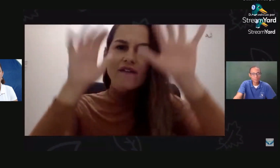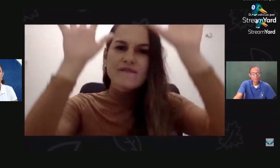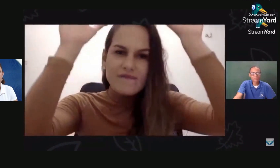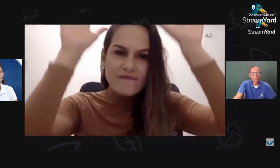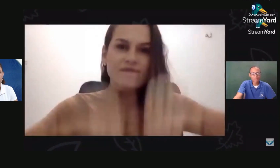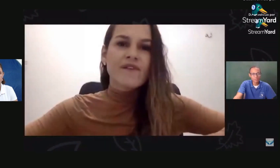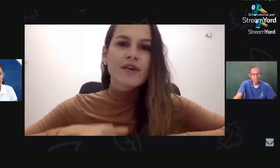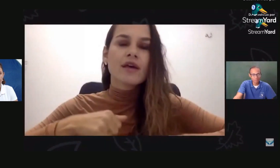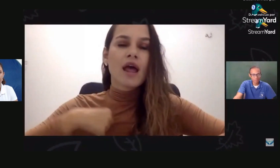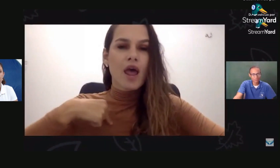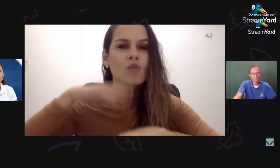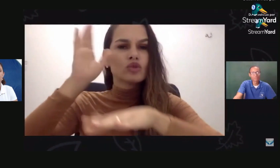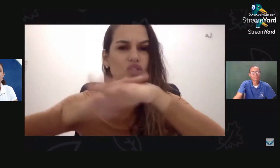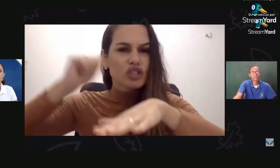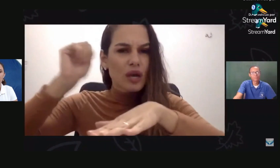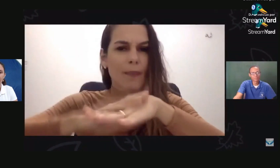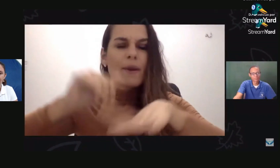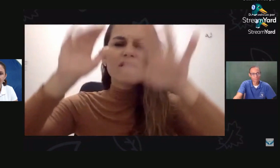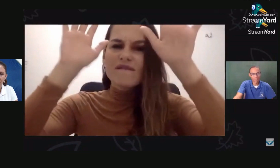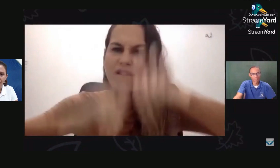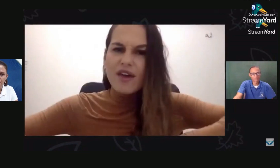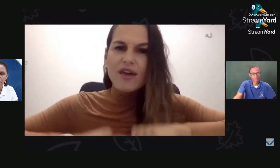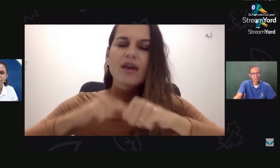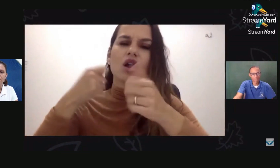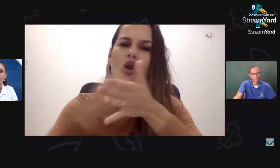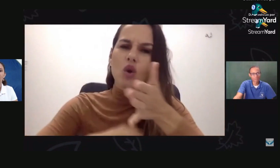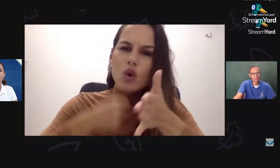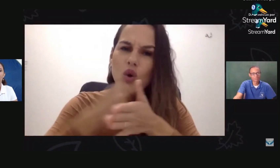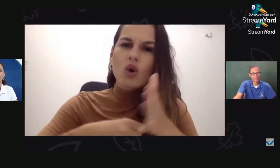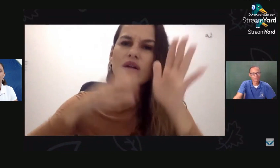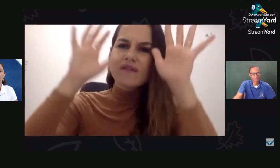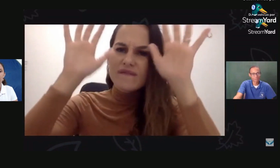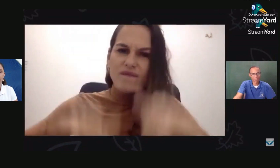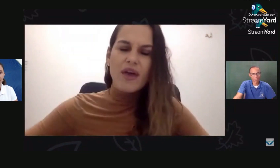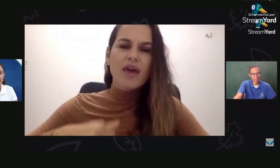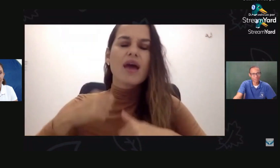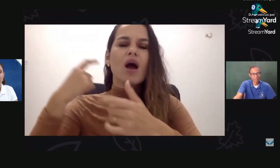surdo. Então, é preciso ter contato, é preciso chamar sempre.